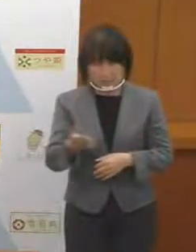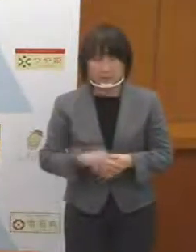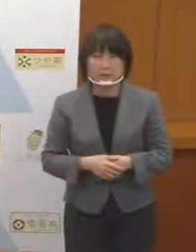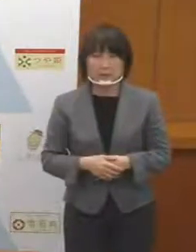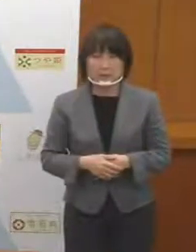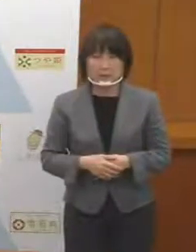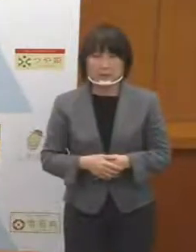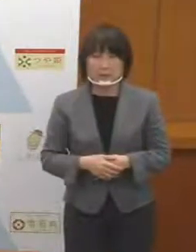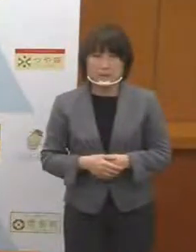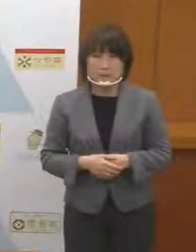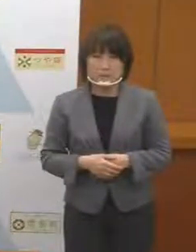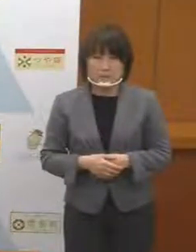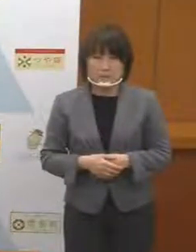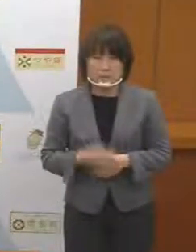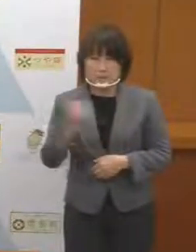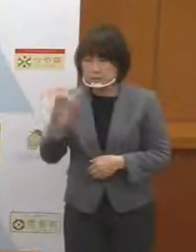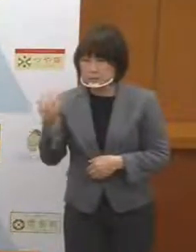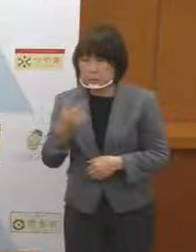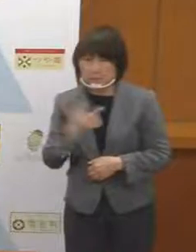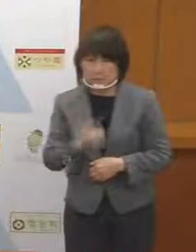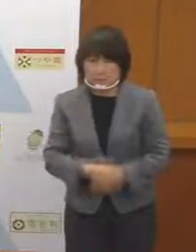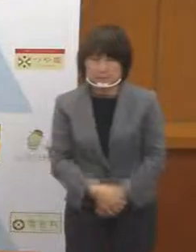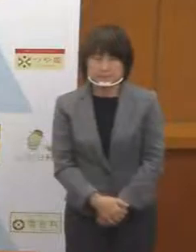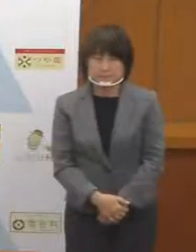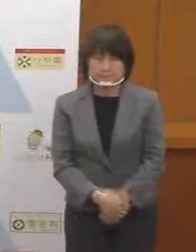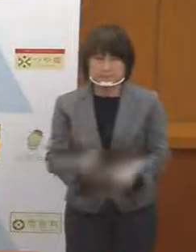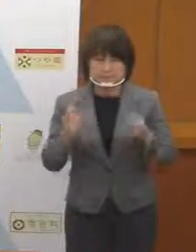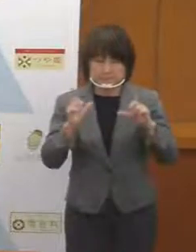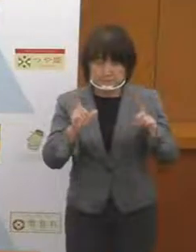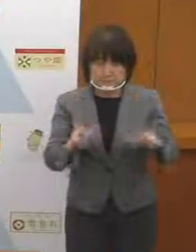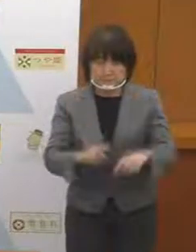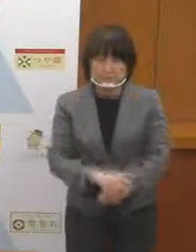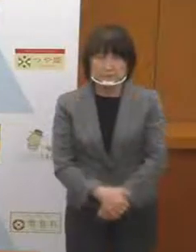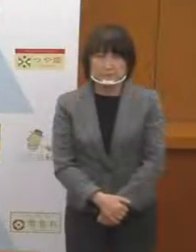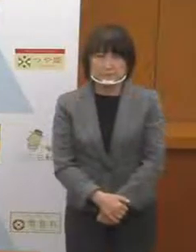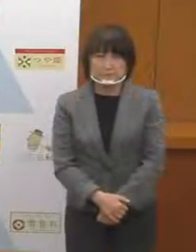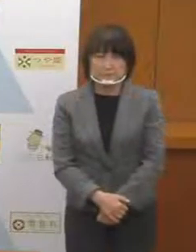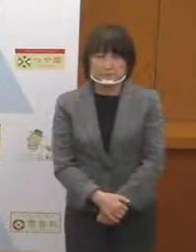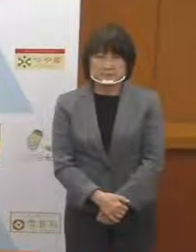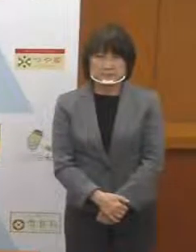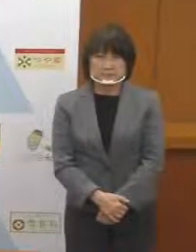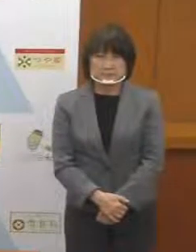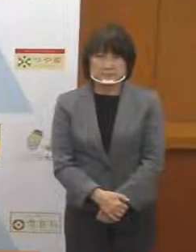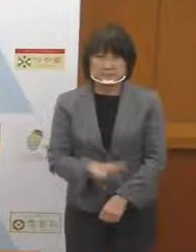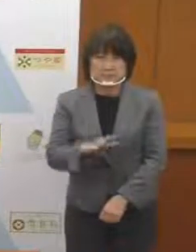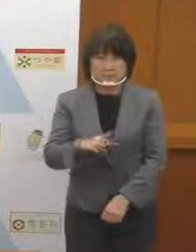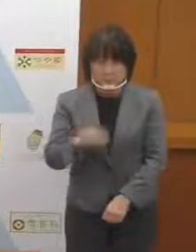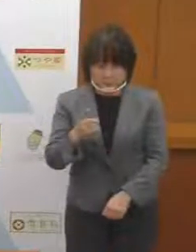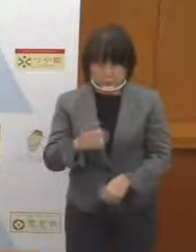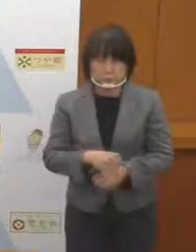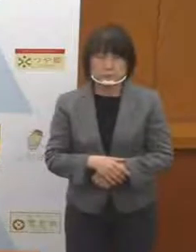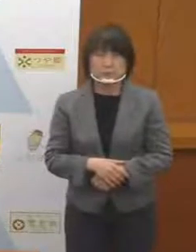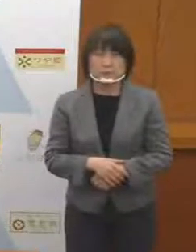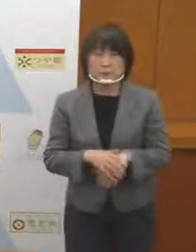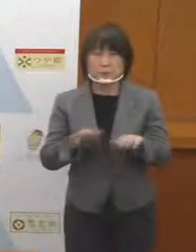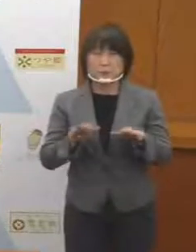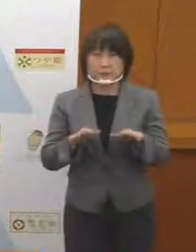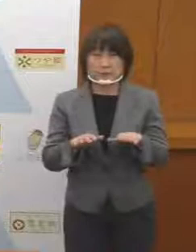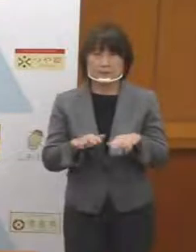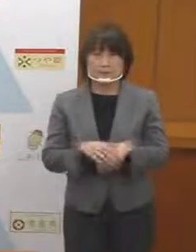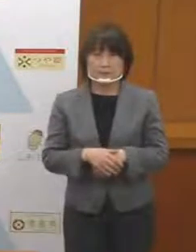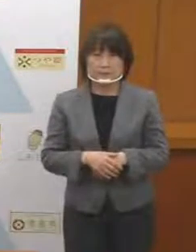まず合わせをお伺いさせてくださいはいわかりましたまずもってこの度